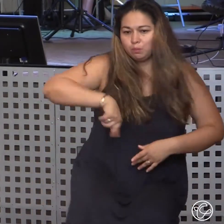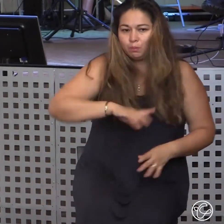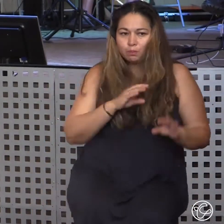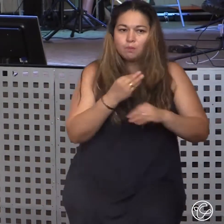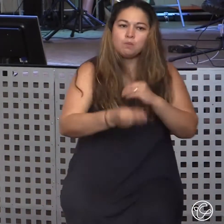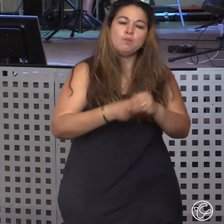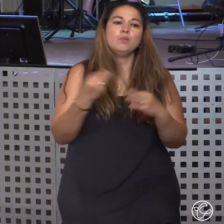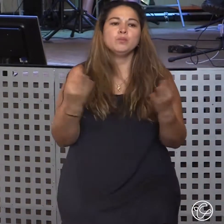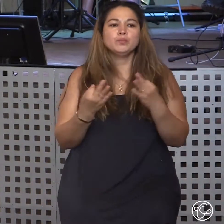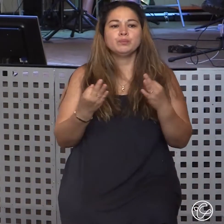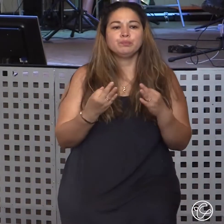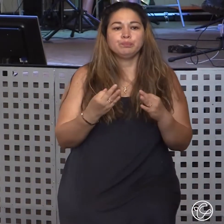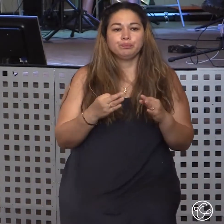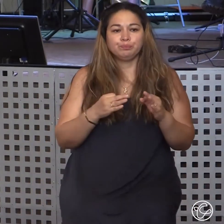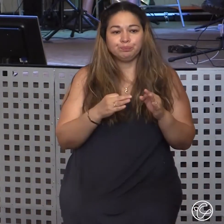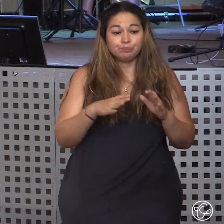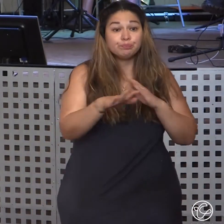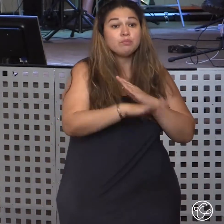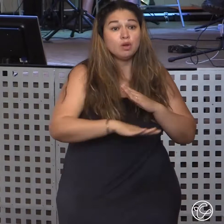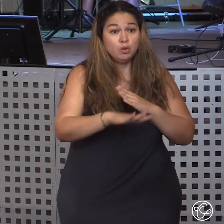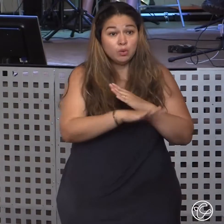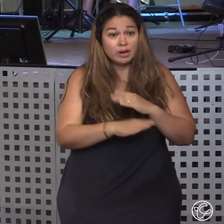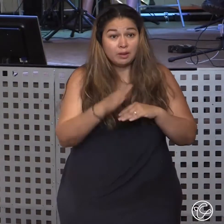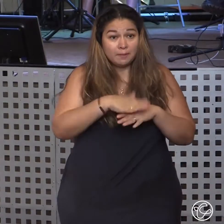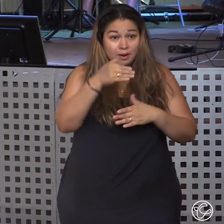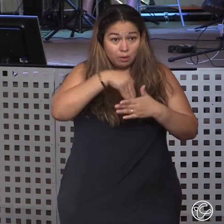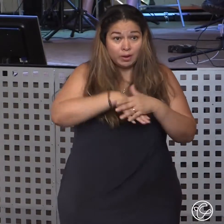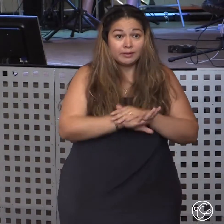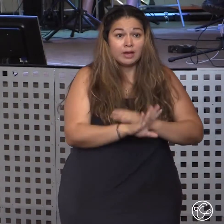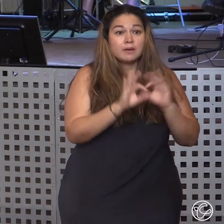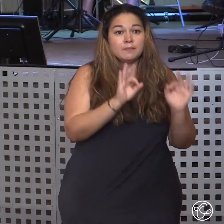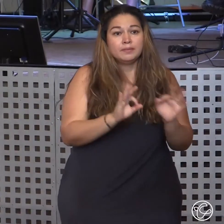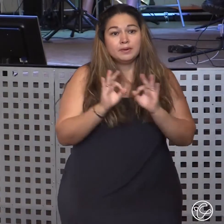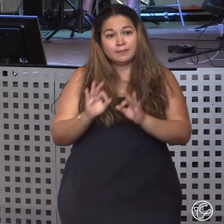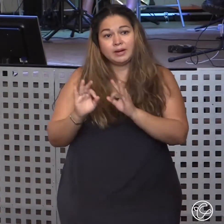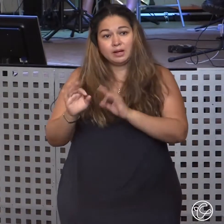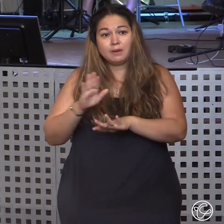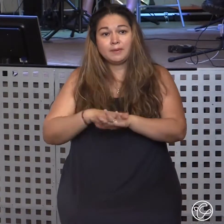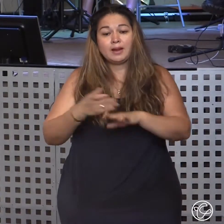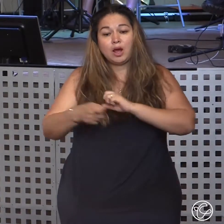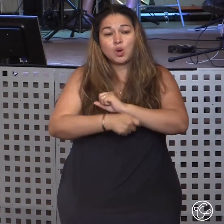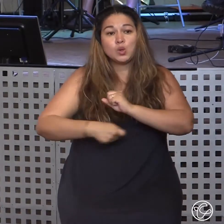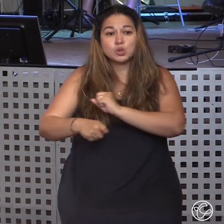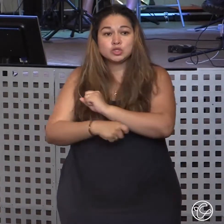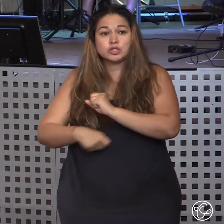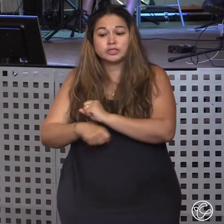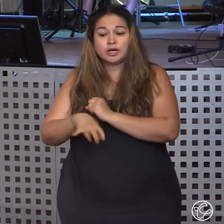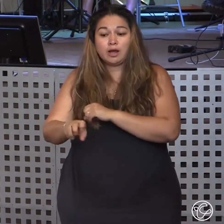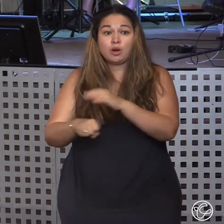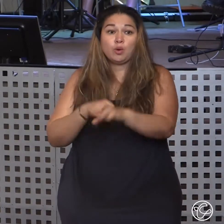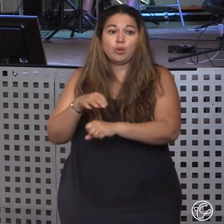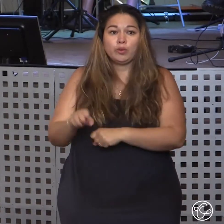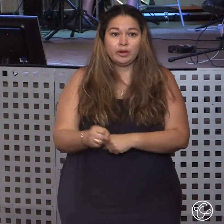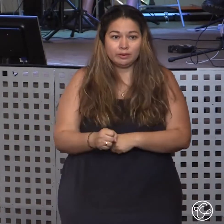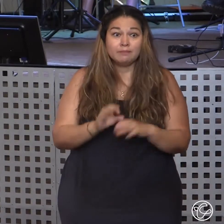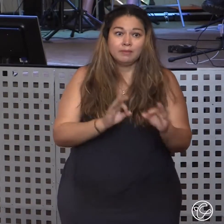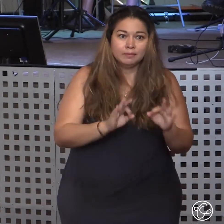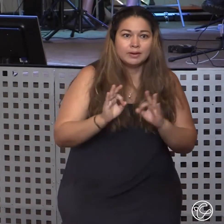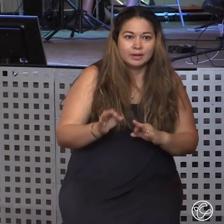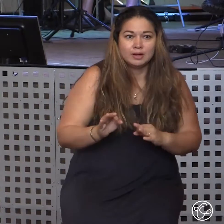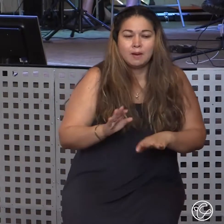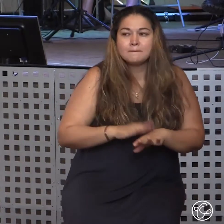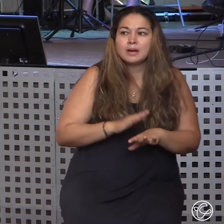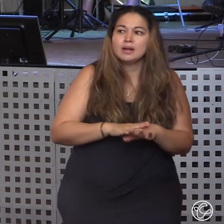graneros para recibir esta cosecha, que se llenen de provisiones de toda